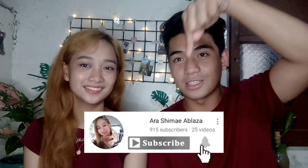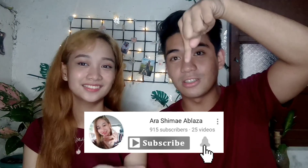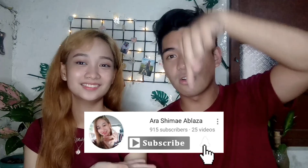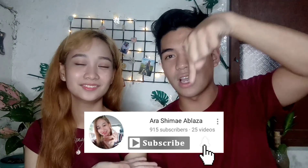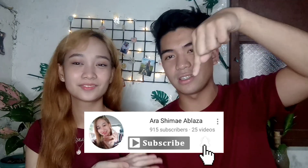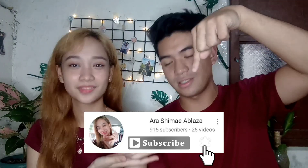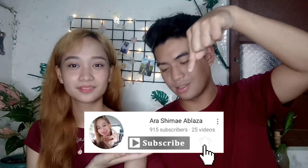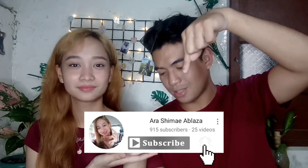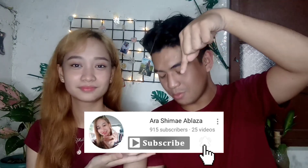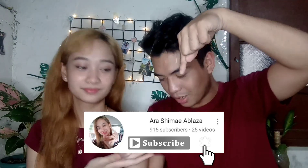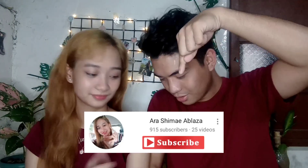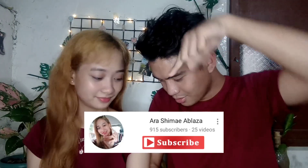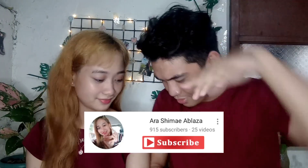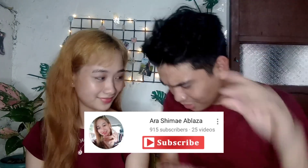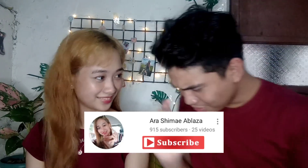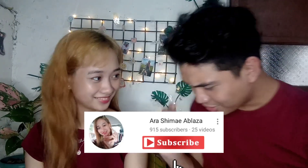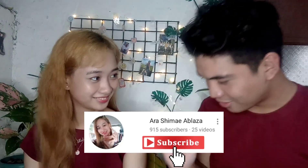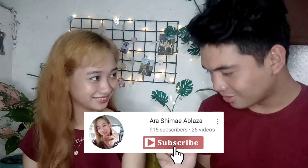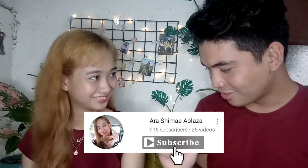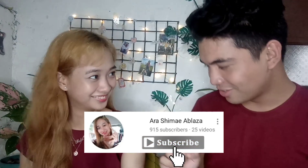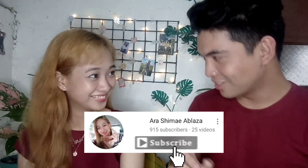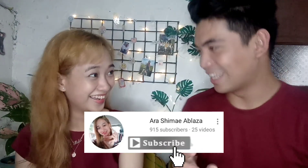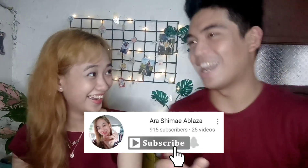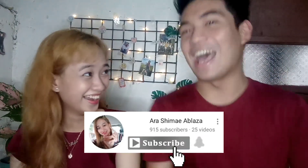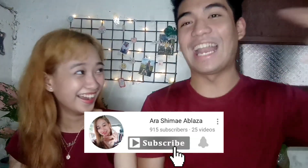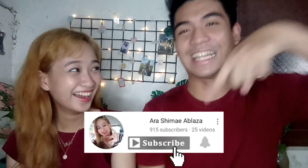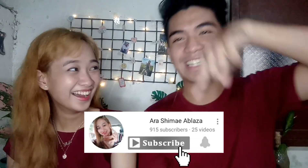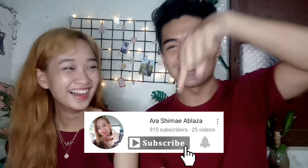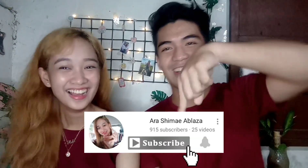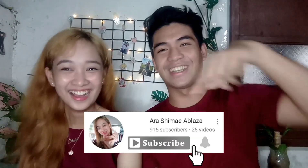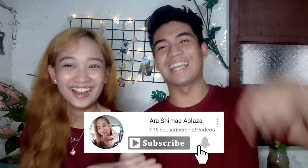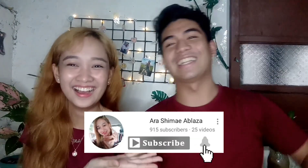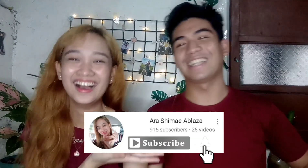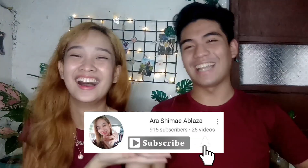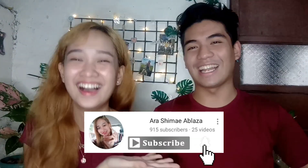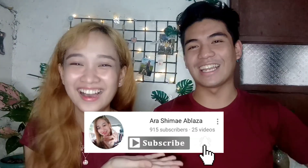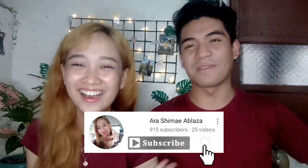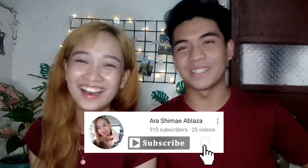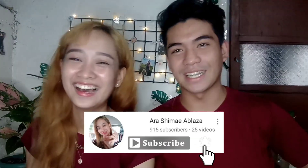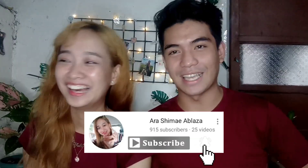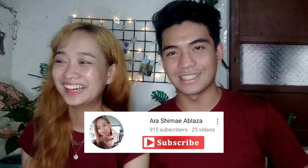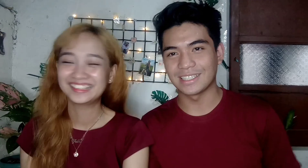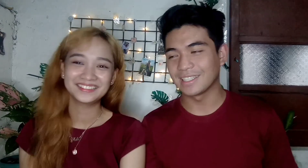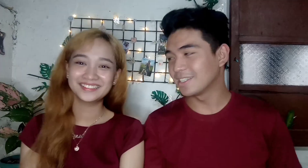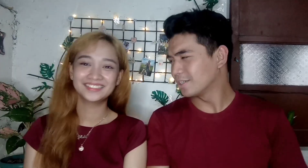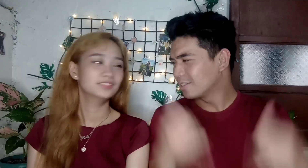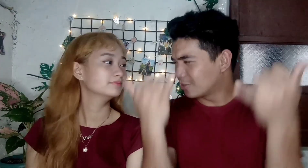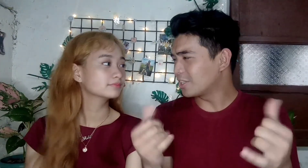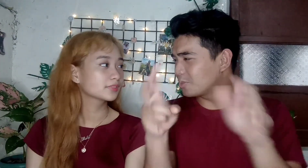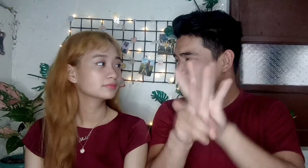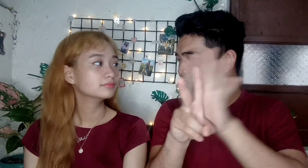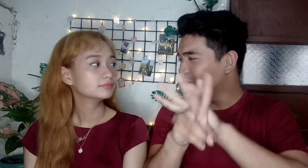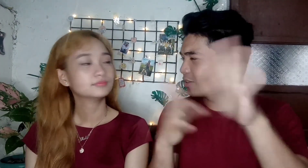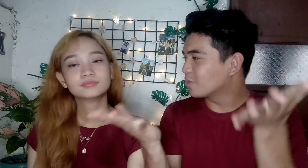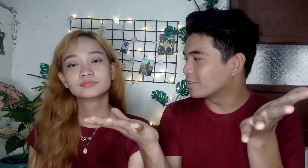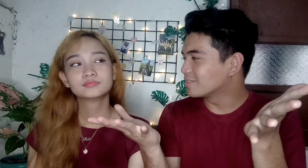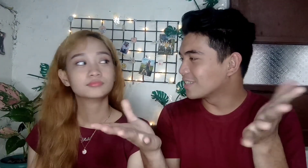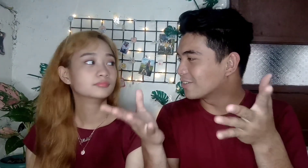dito daw guys, saan ba? Alaan, dito daw kaya, lalagay namin dyan guys. Today's video, ano ba yun? Gagawin